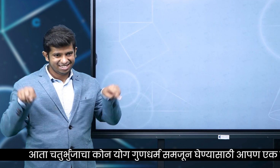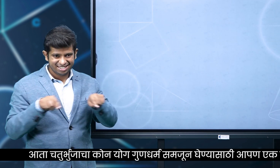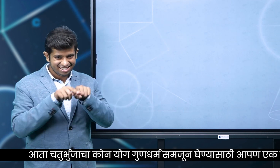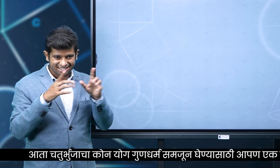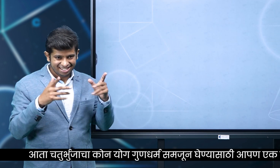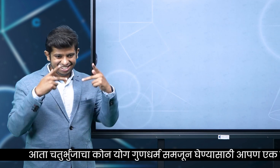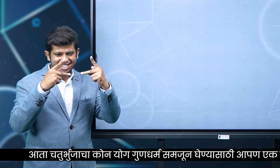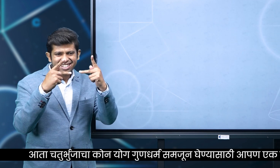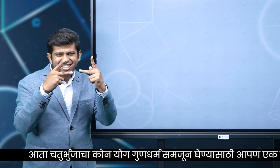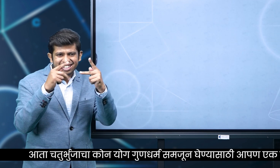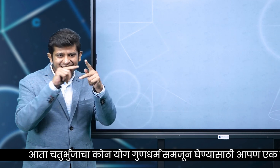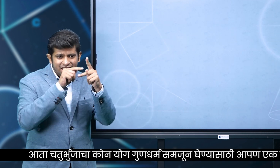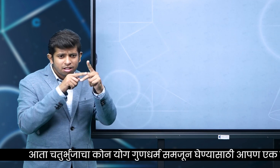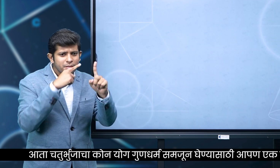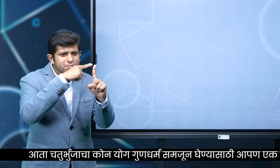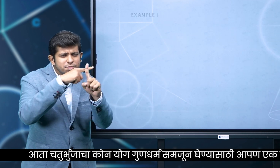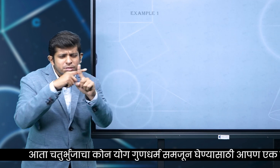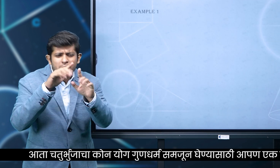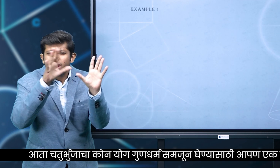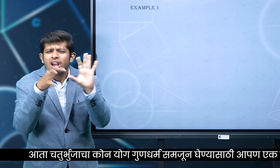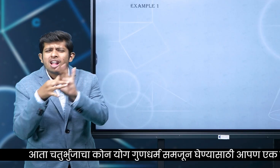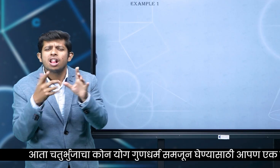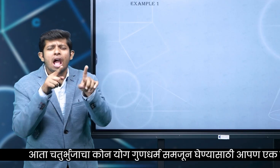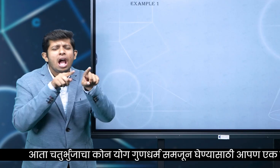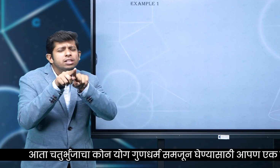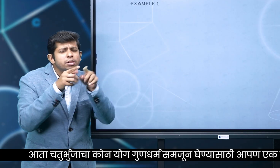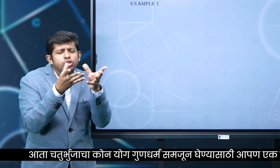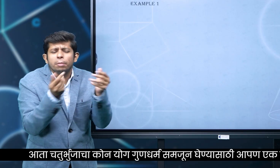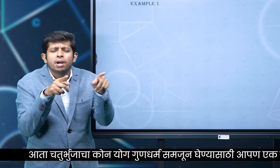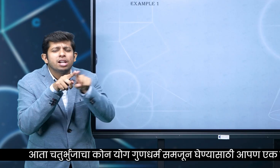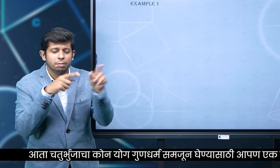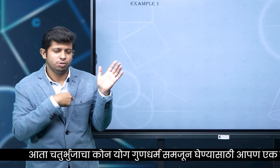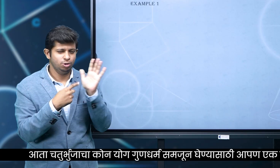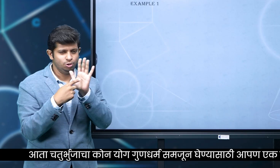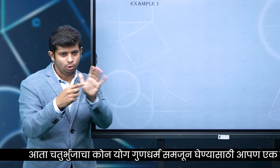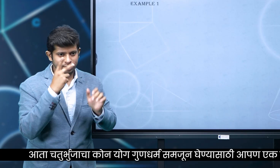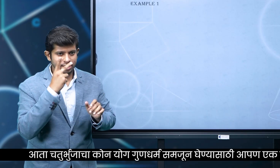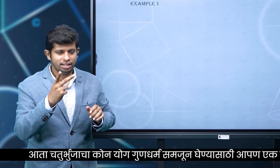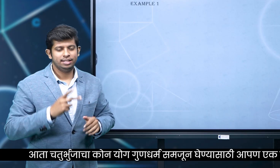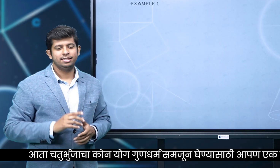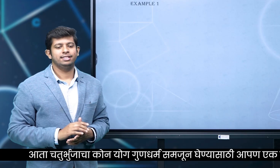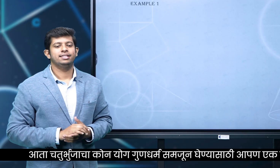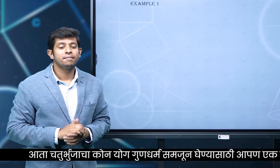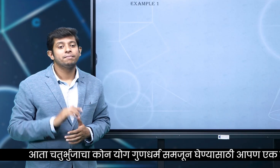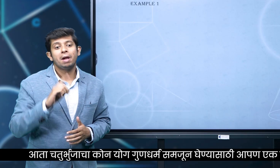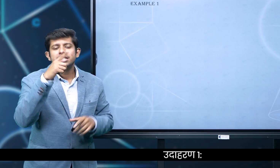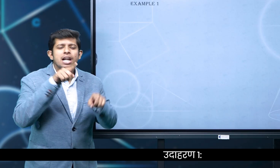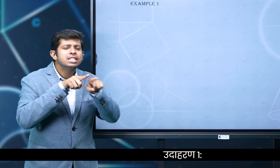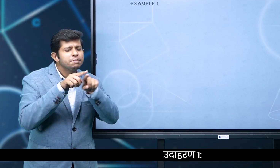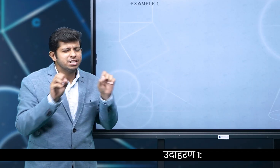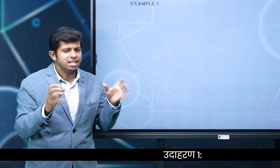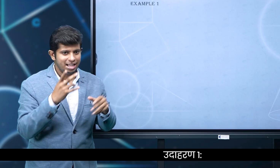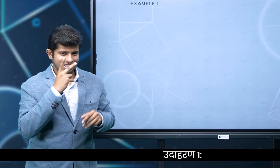आता चतुर्भुजाचा कोनयोग गुणधर्म समजून घेण्यासाठी आपण एक उदाहरण सोडवू. एक्झाम्पल